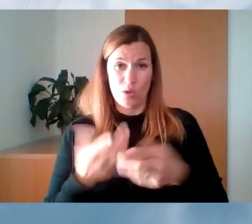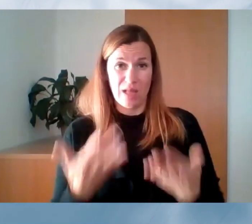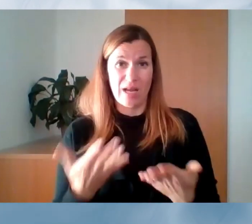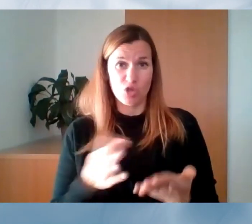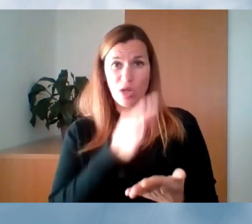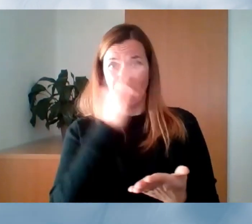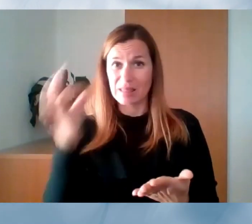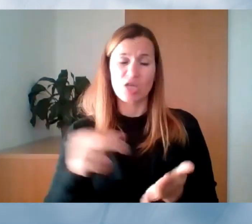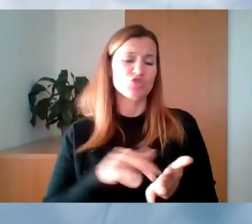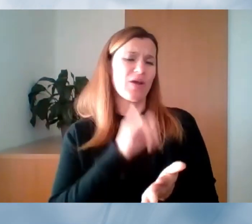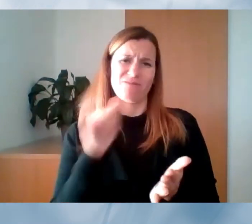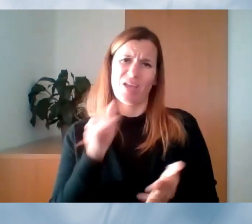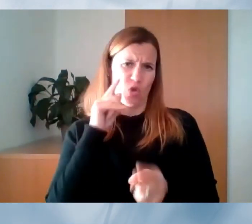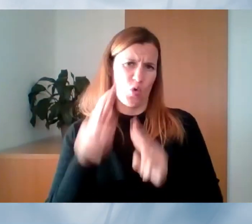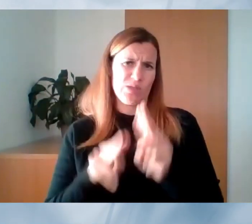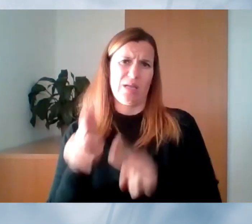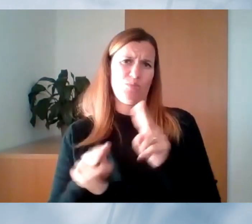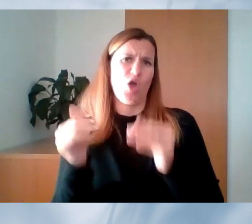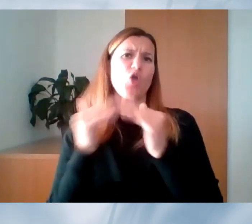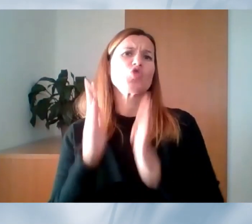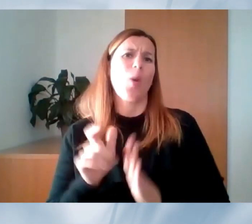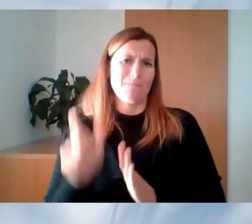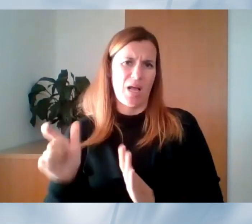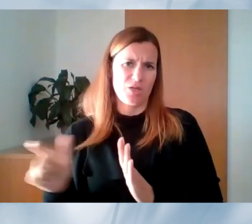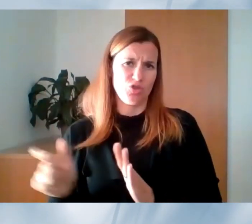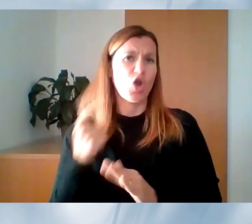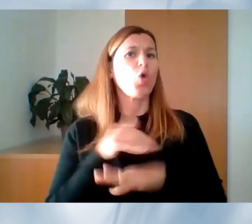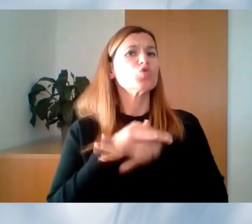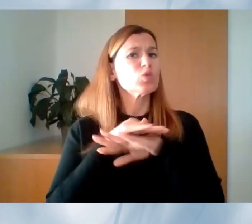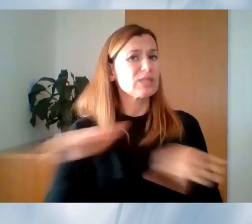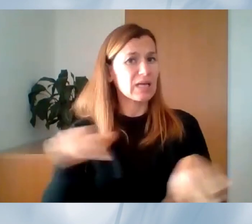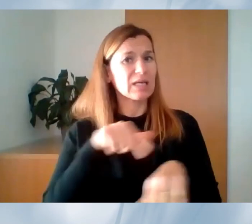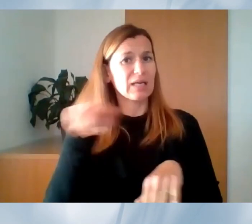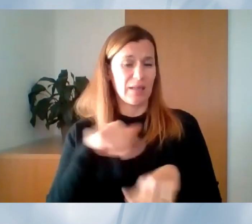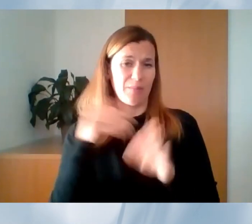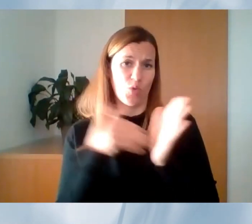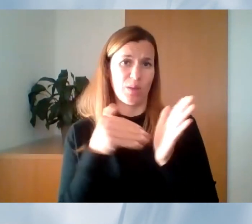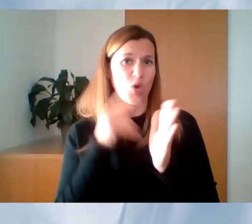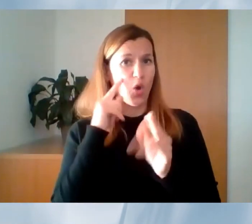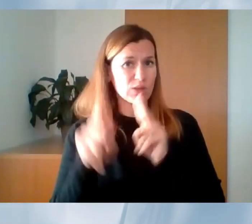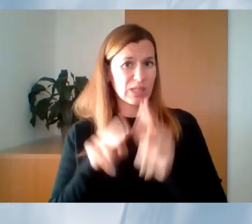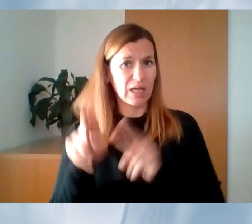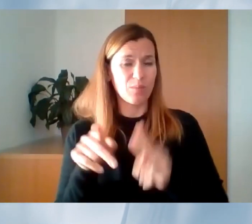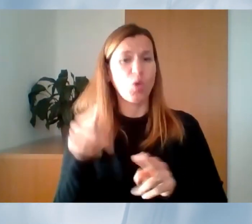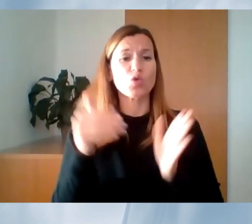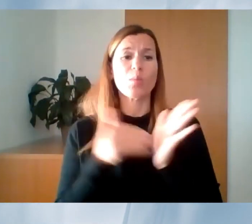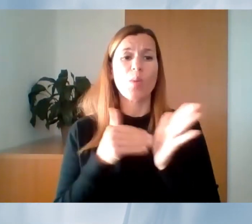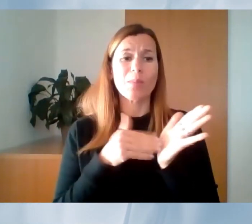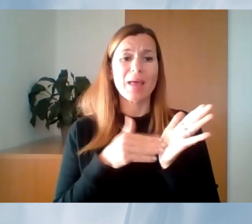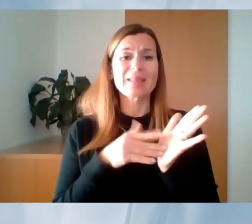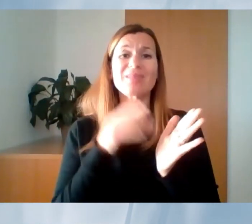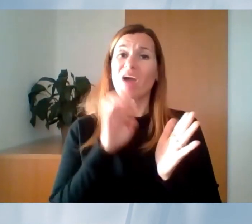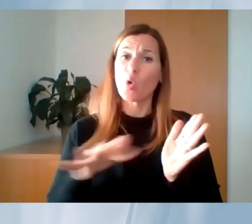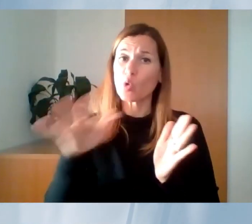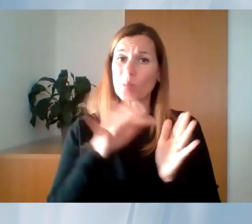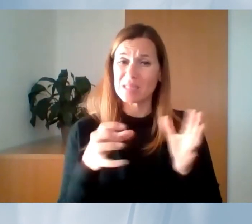dne oskrbujo še zmeraj domači. Od vseh, ki potrebujejo oskrbo, to pomeni v